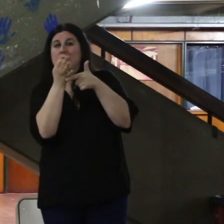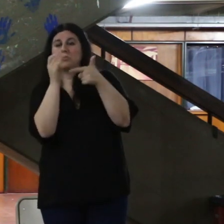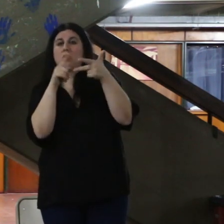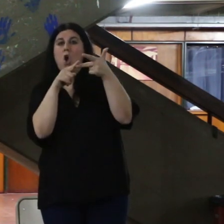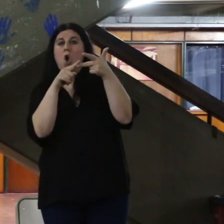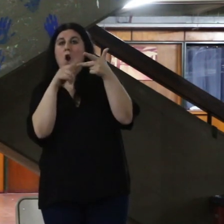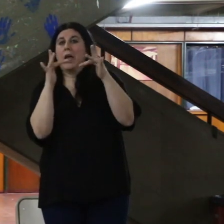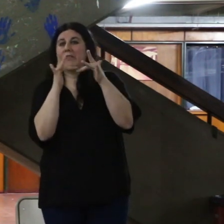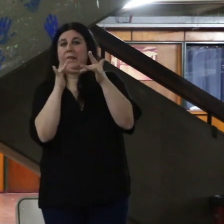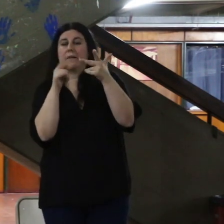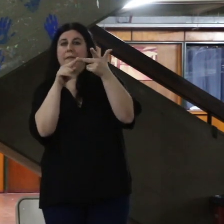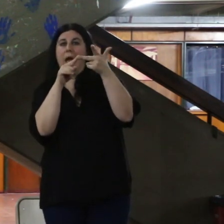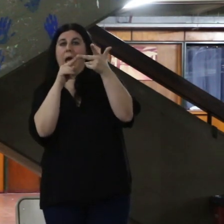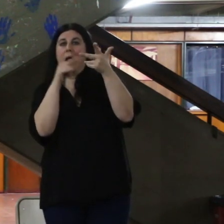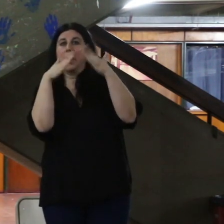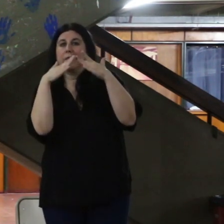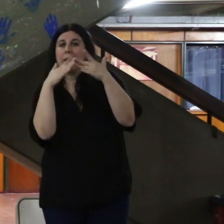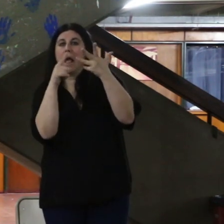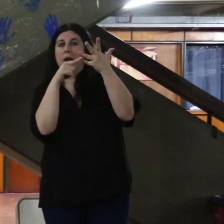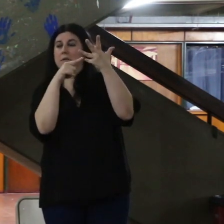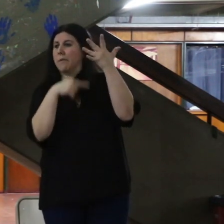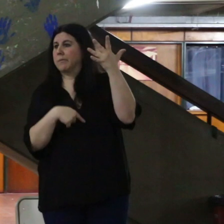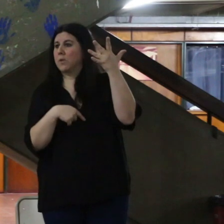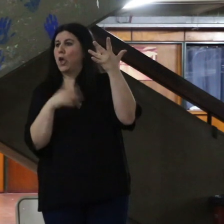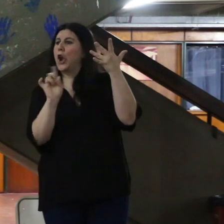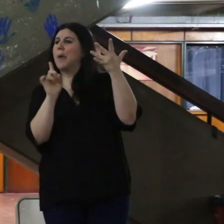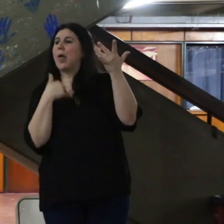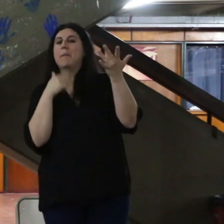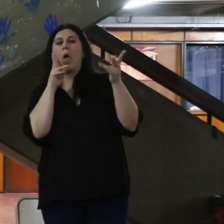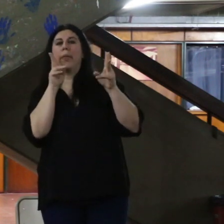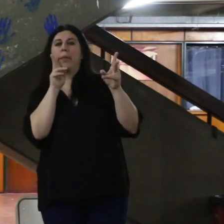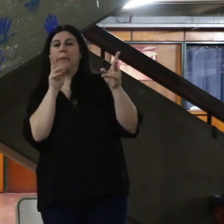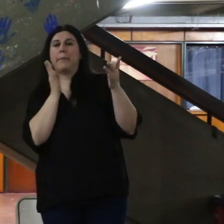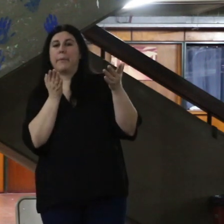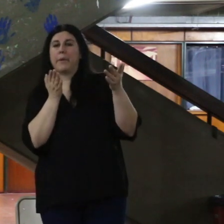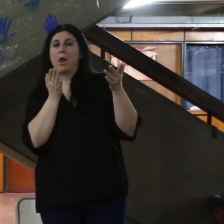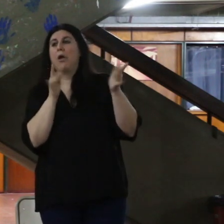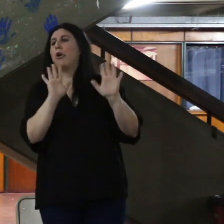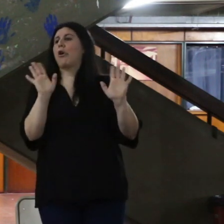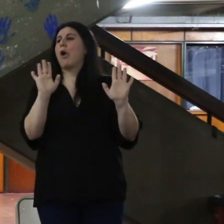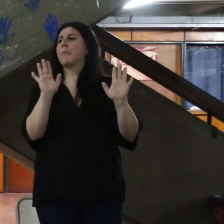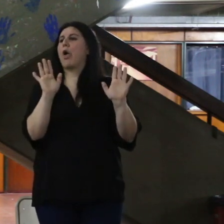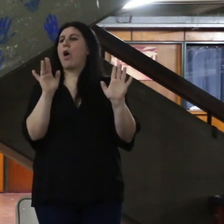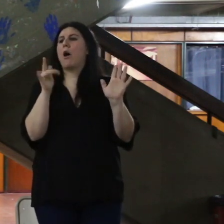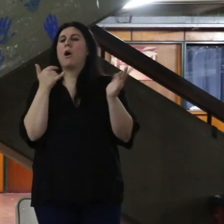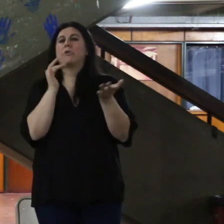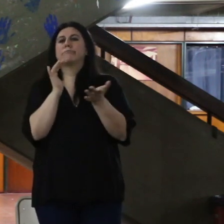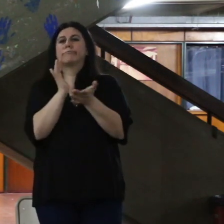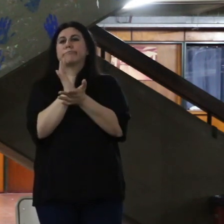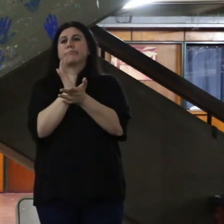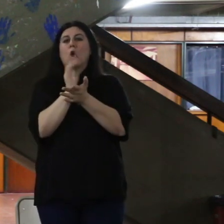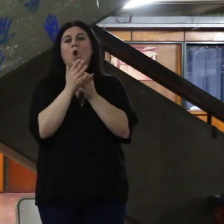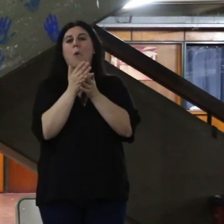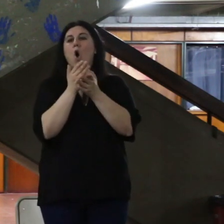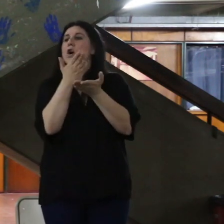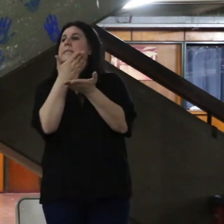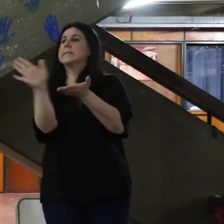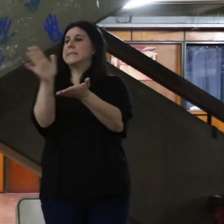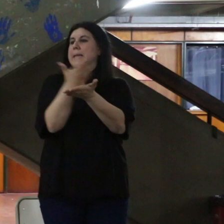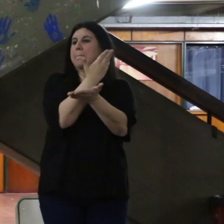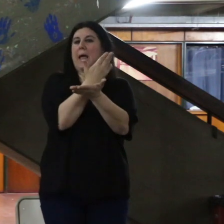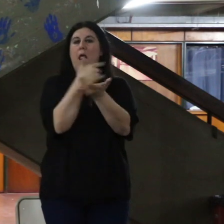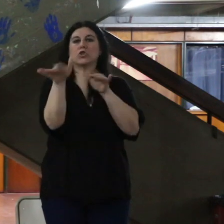educación digital, de hábitat, lo que sea, no las podemos leer, ¿sí?, como si fuesen casilleros